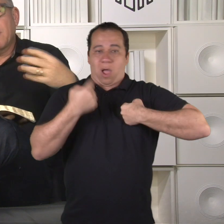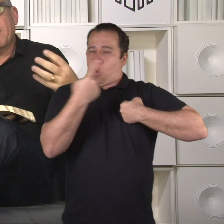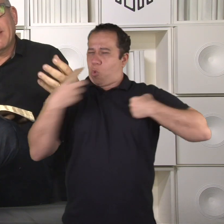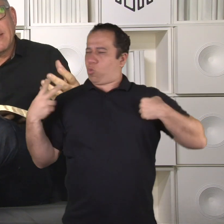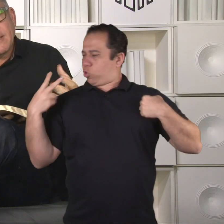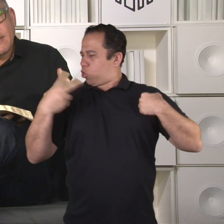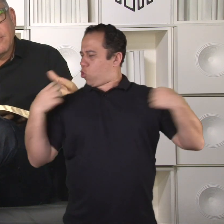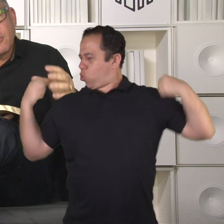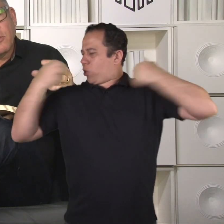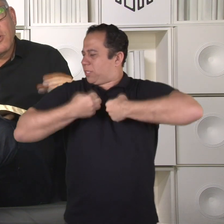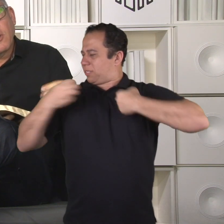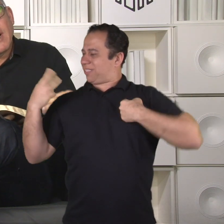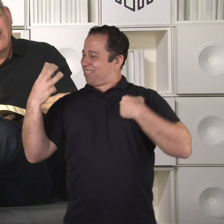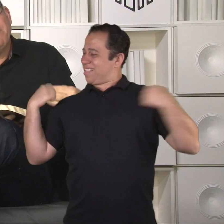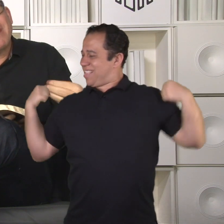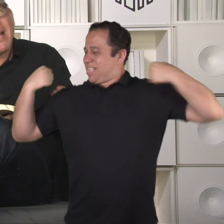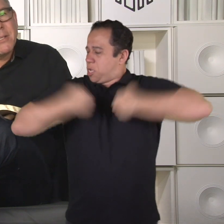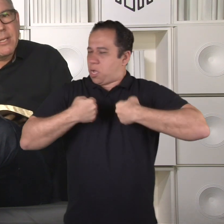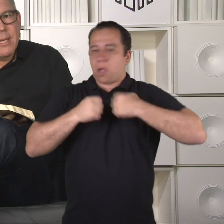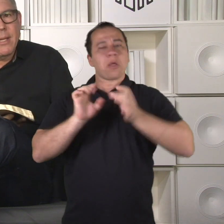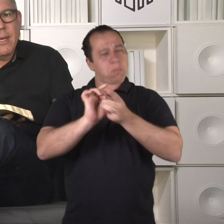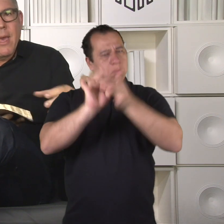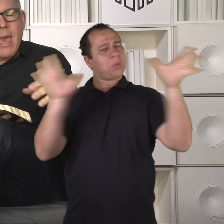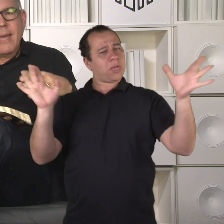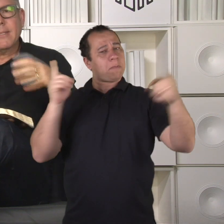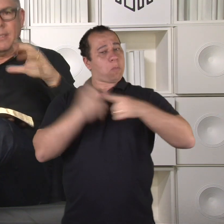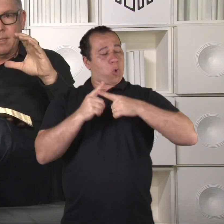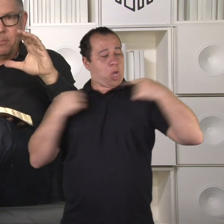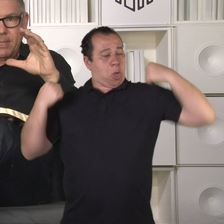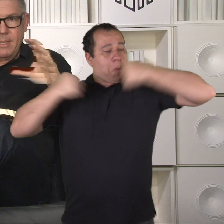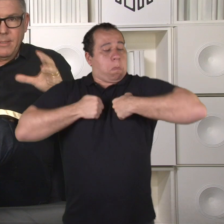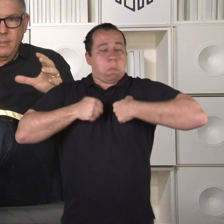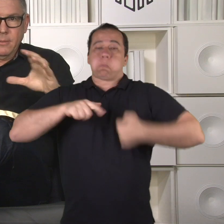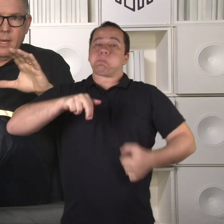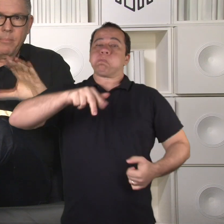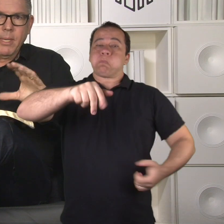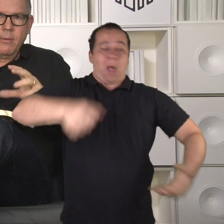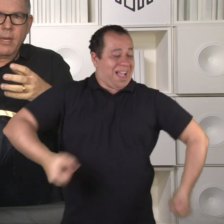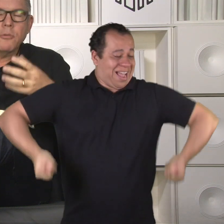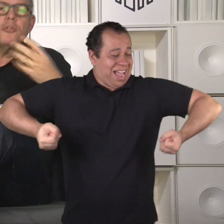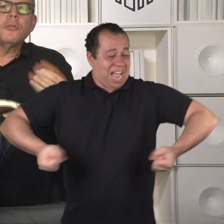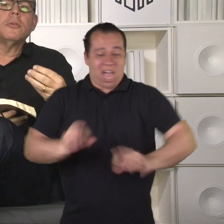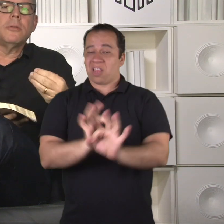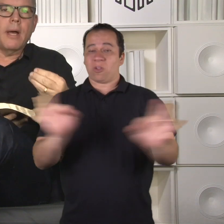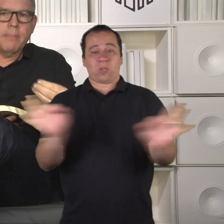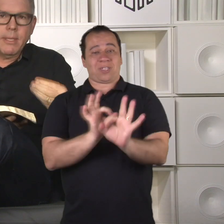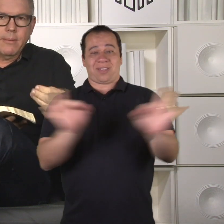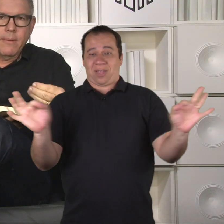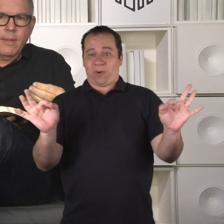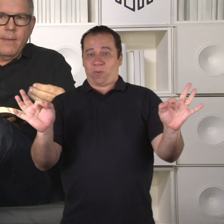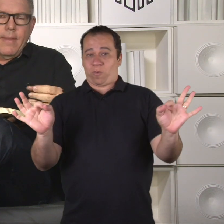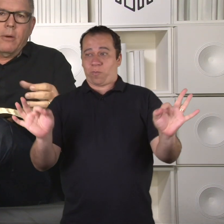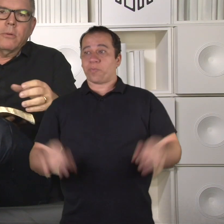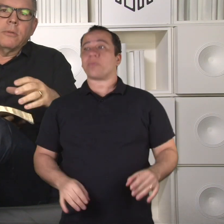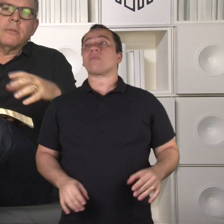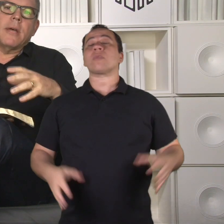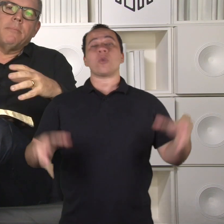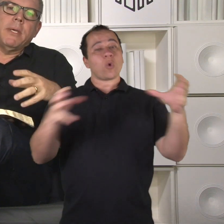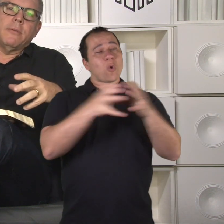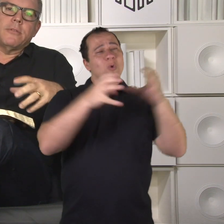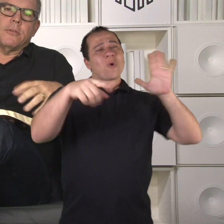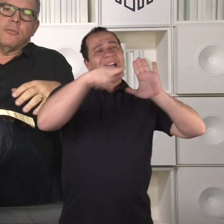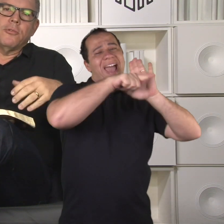uma interpretação de como colocar em prática a lei. Essa interpretação do rabino era o jugo do rabino.